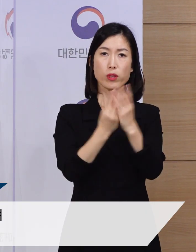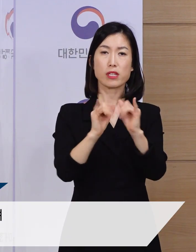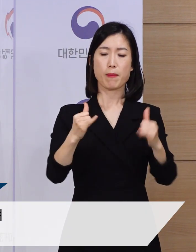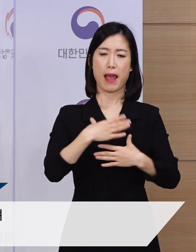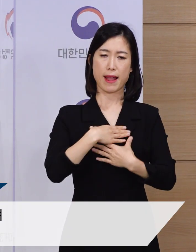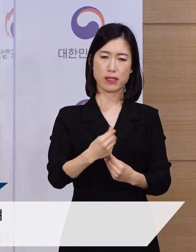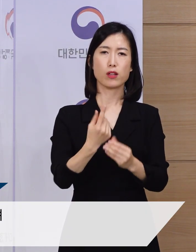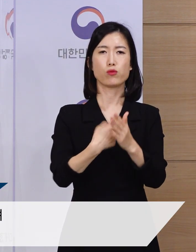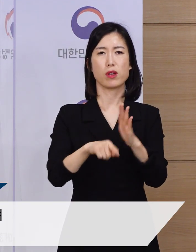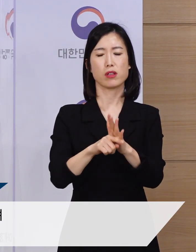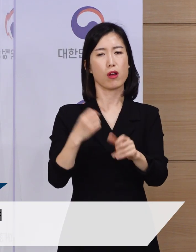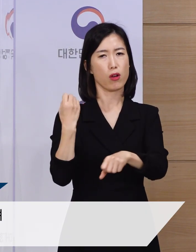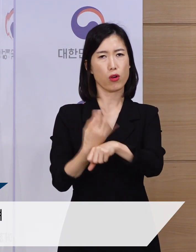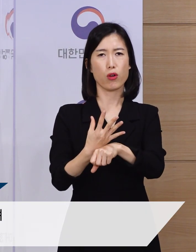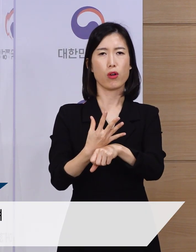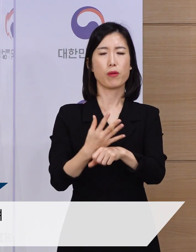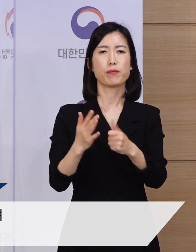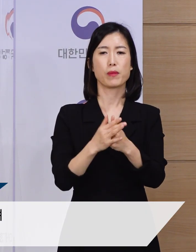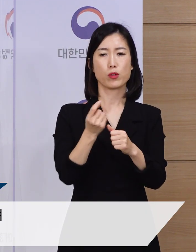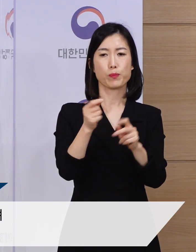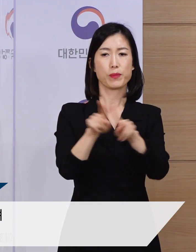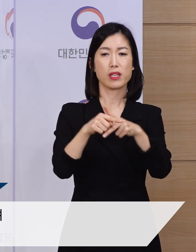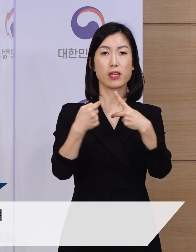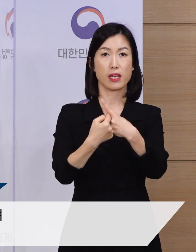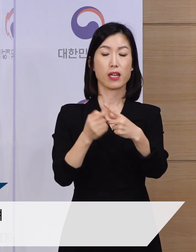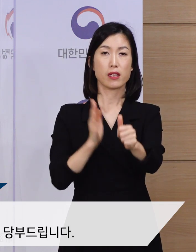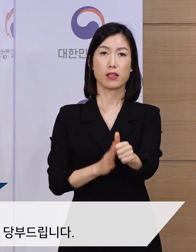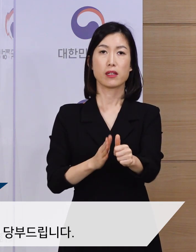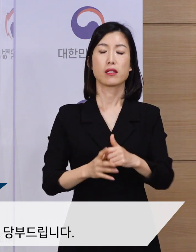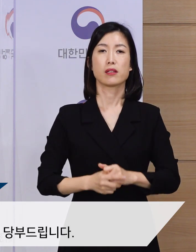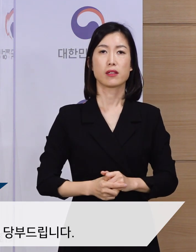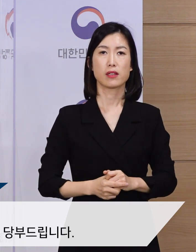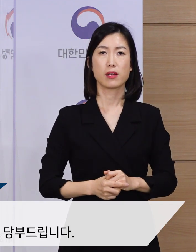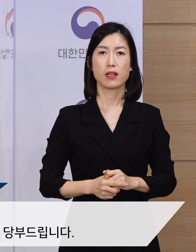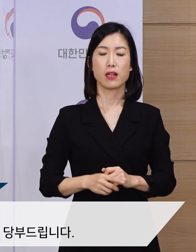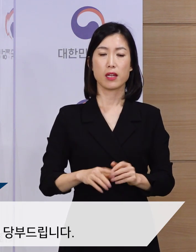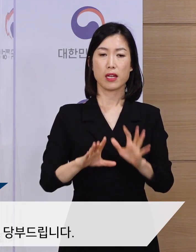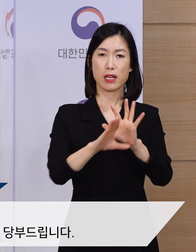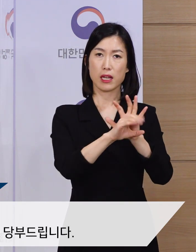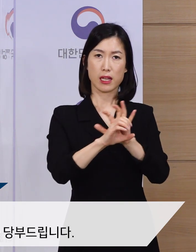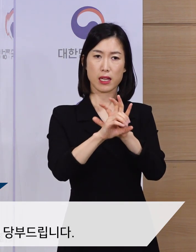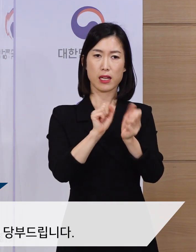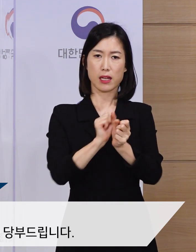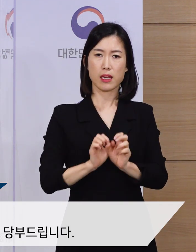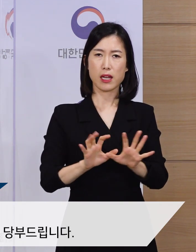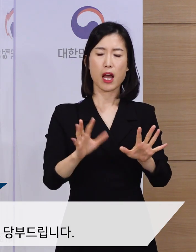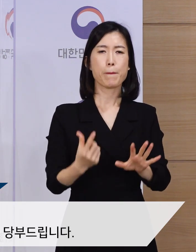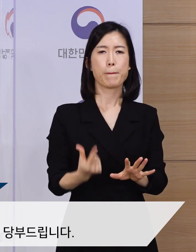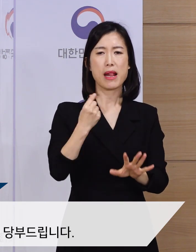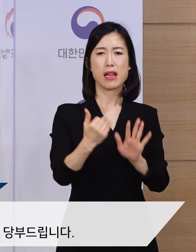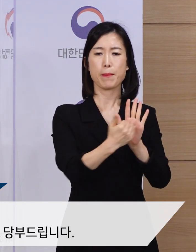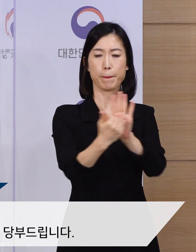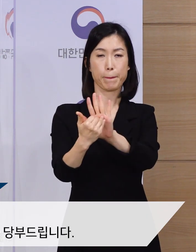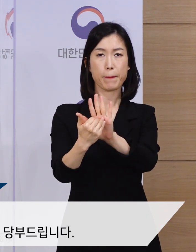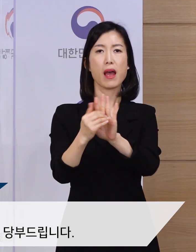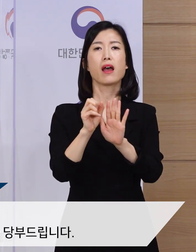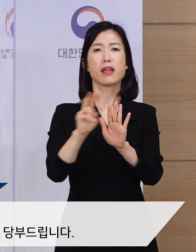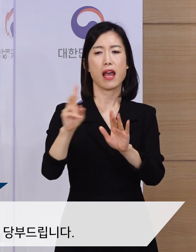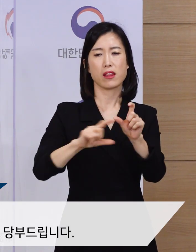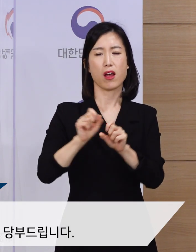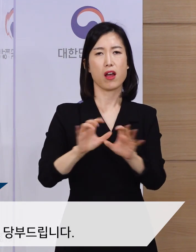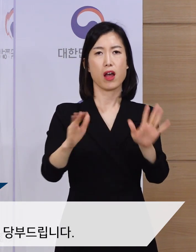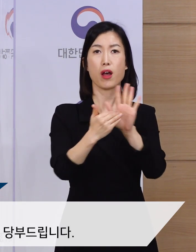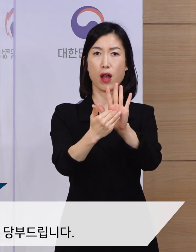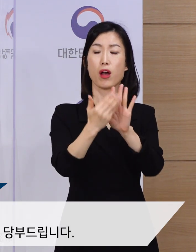불가피한 조치임을 이해해 주시기 바랍니다. 이 유행이 한시라도 빨리 차단될 수 있도록 정부의